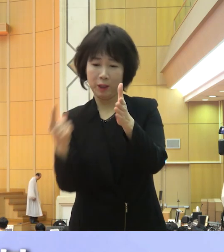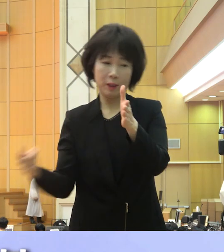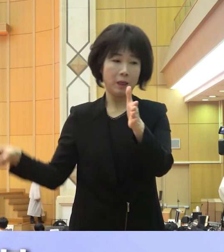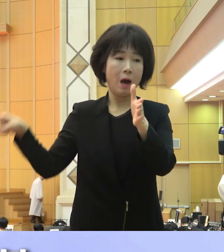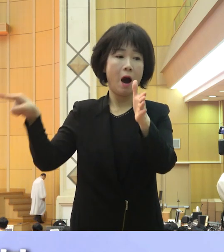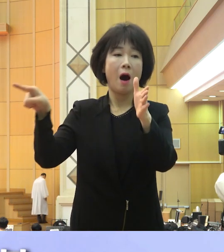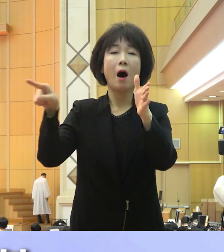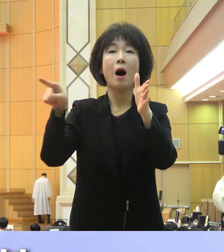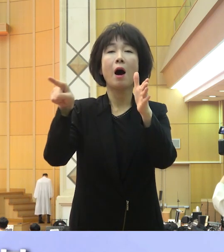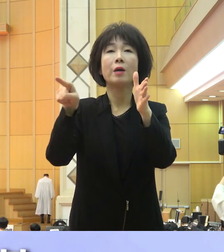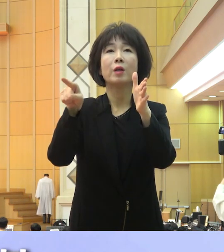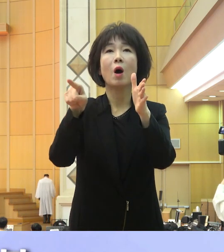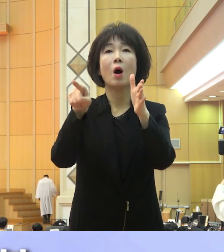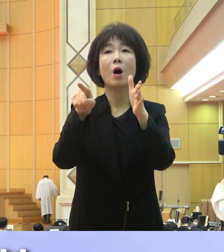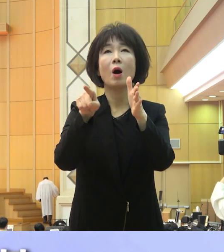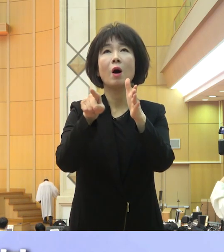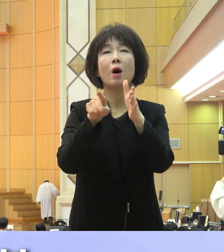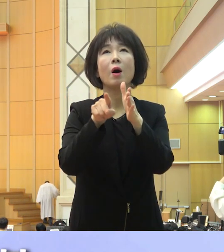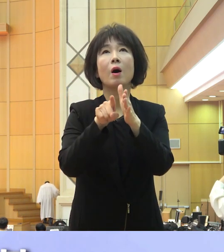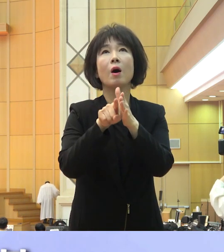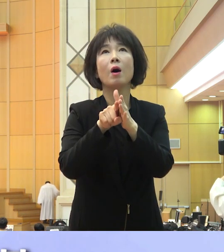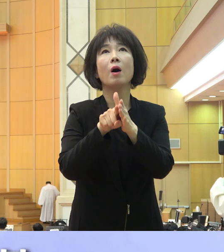날 위하여